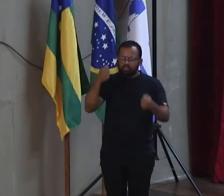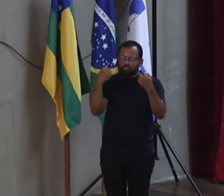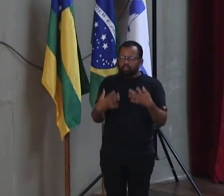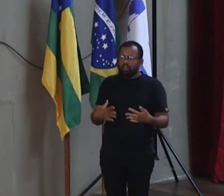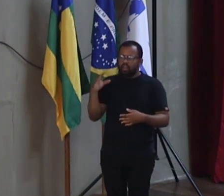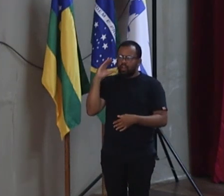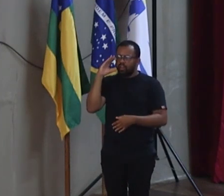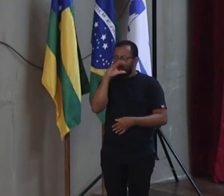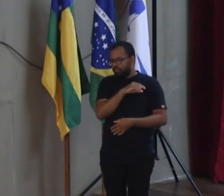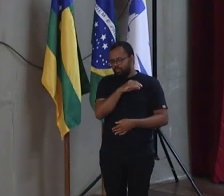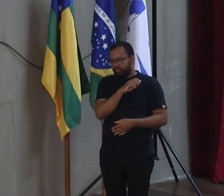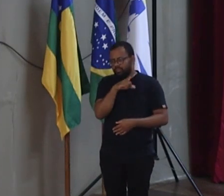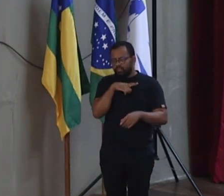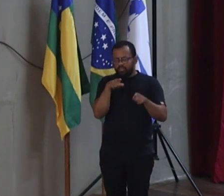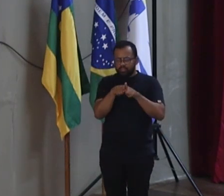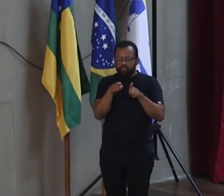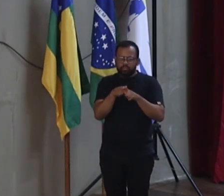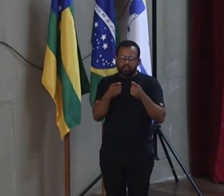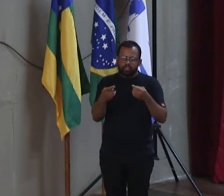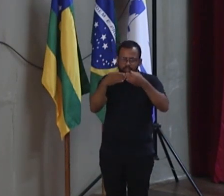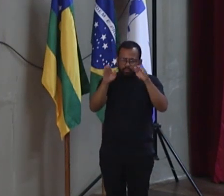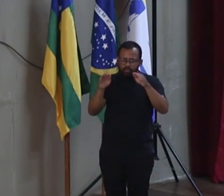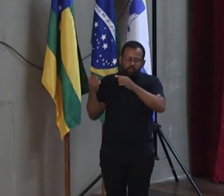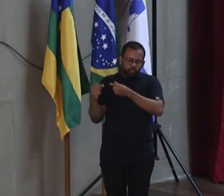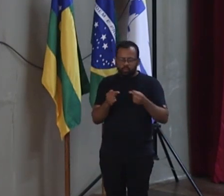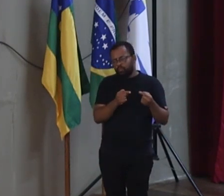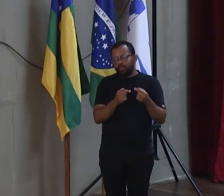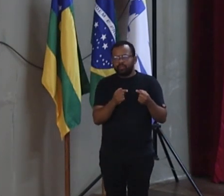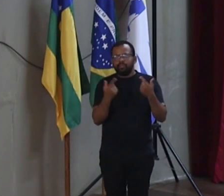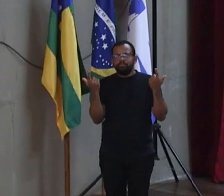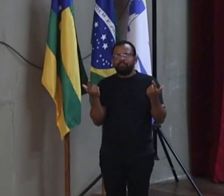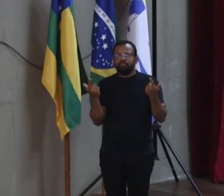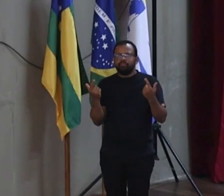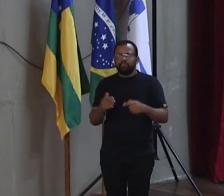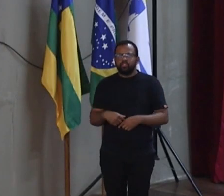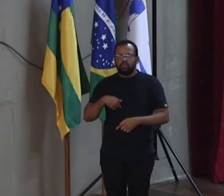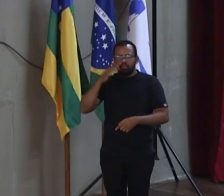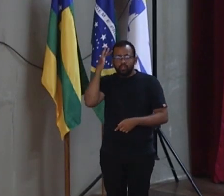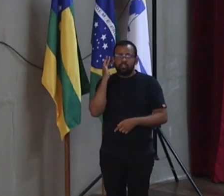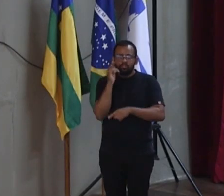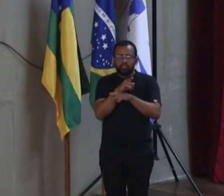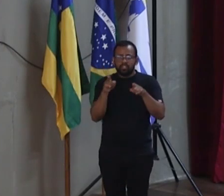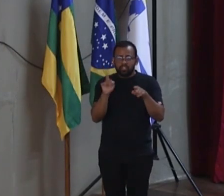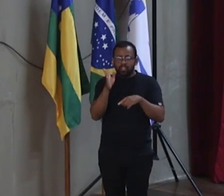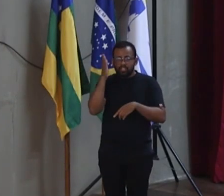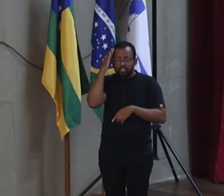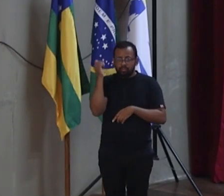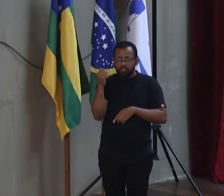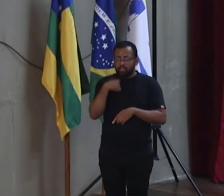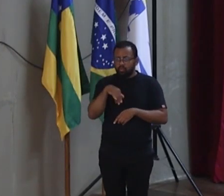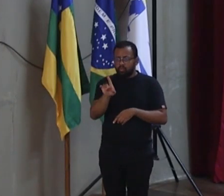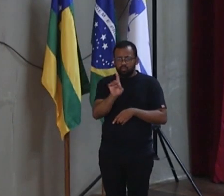trago rapidamente a questão da abertura política. Eu acho que vocês já devem saber, eu